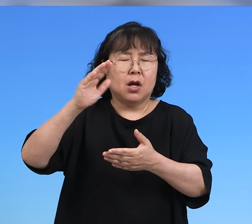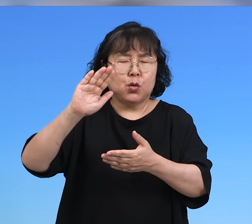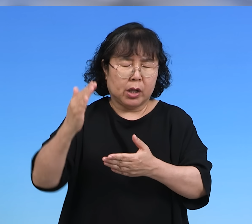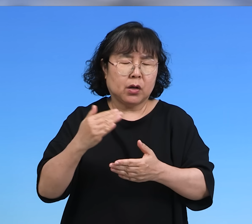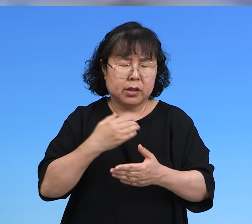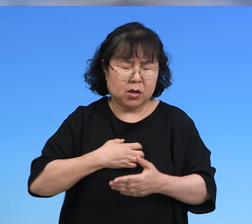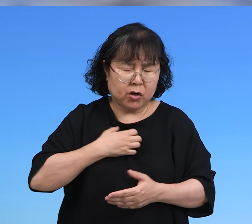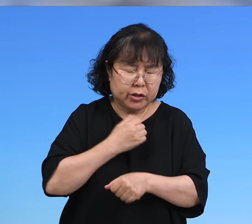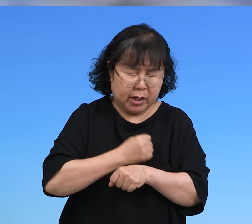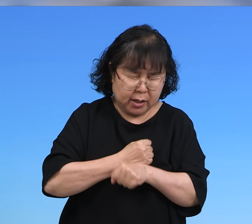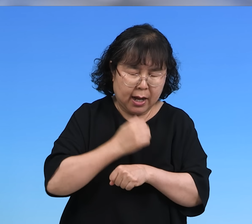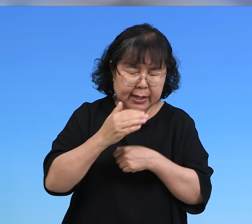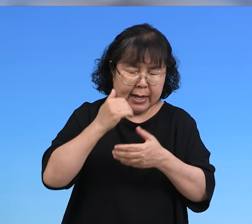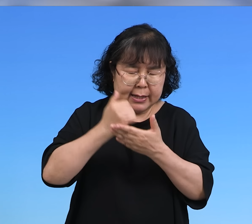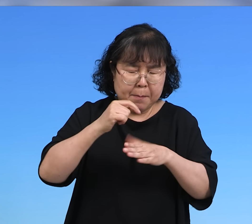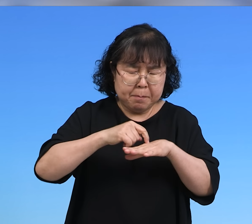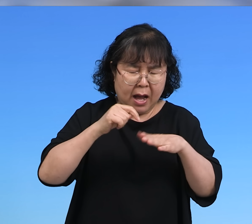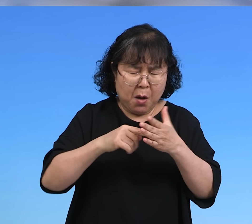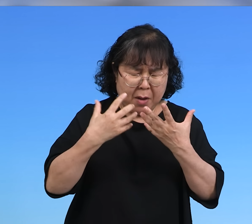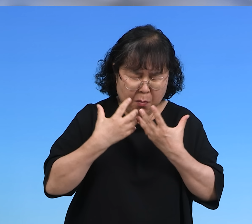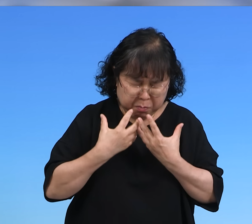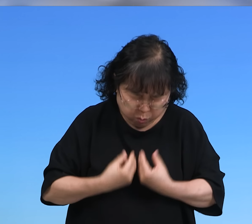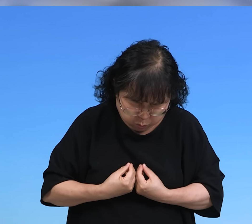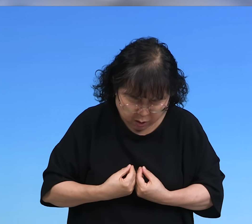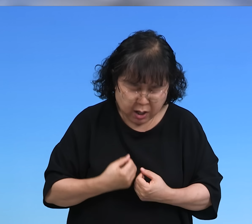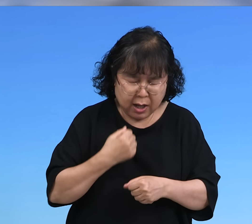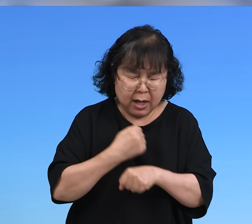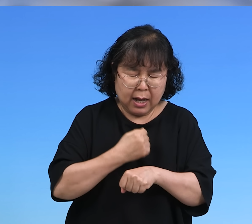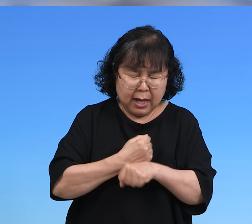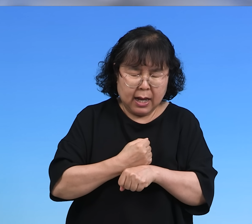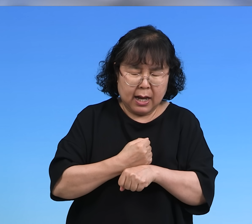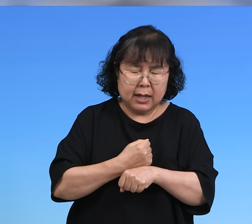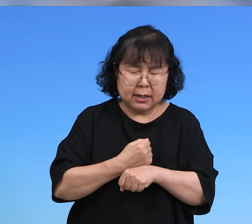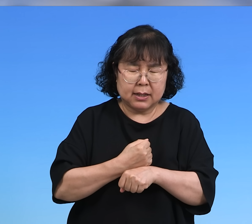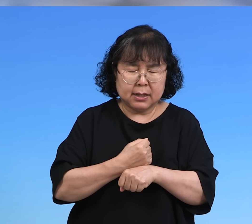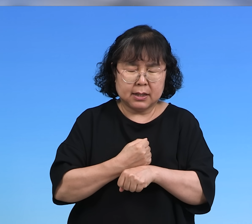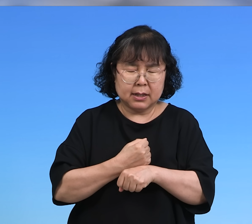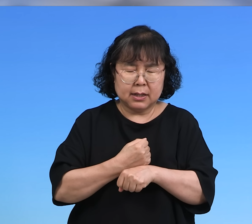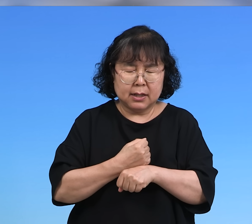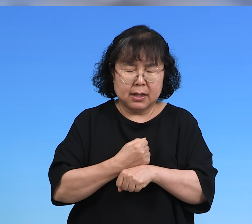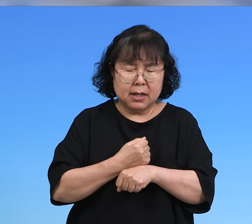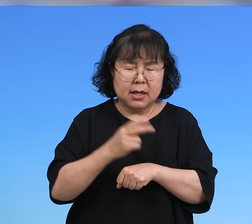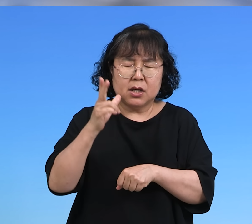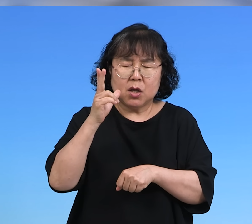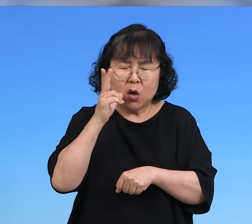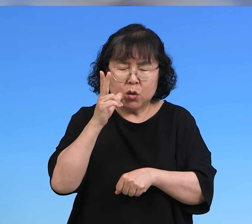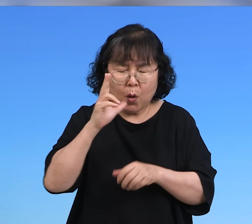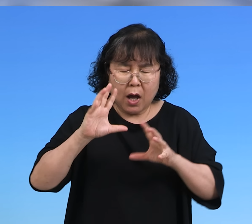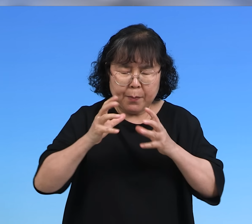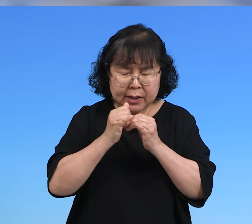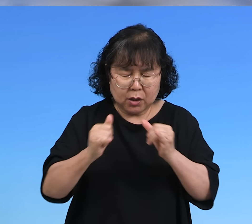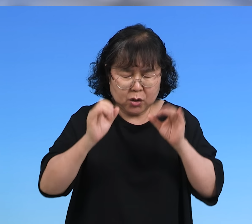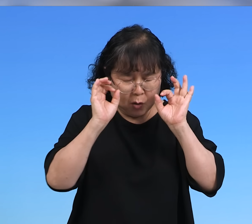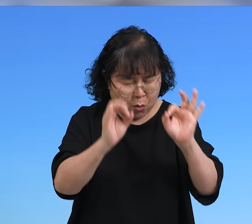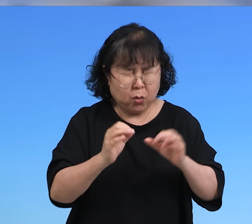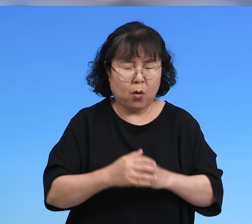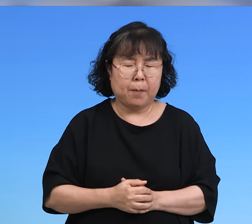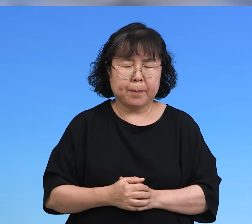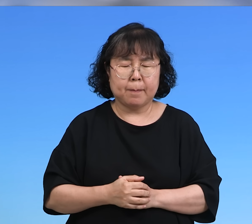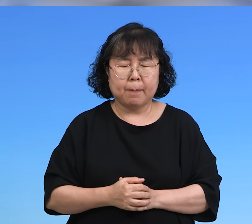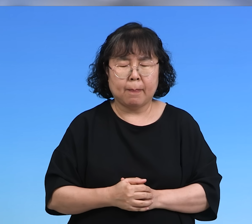염려하노라. 하나님, 마음이 녹아 물같이 된 여호수아서 7장에 나와 있는 그 지도자 여호수아와 백성들을